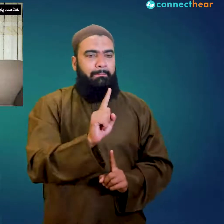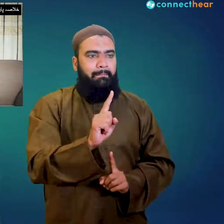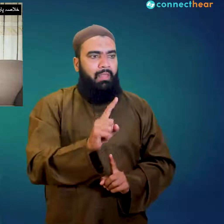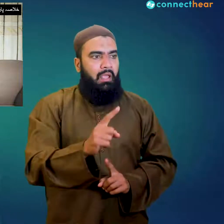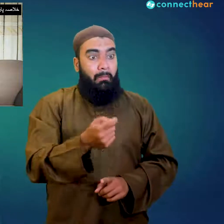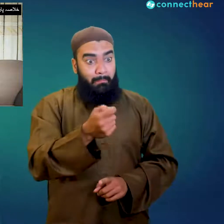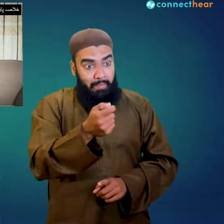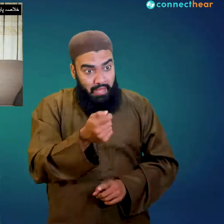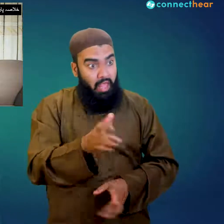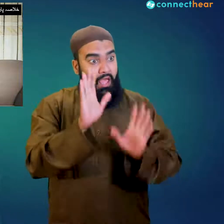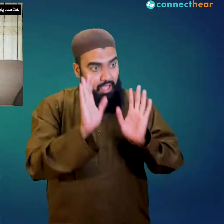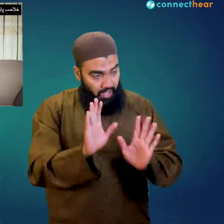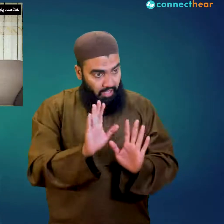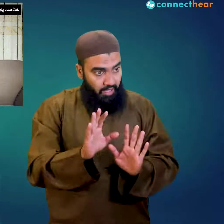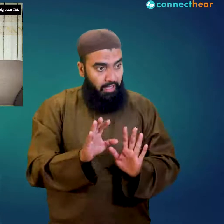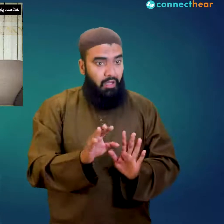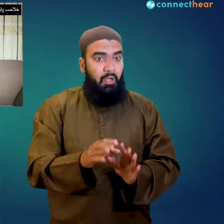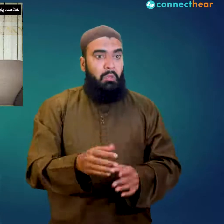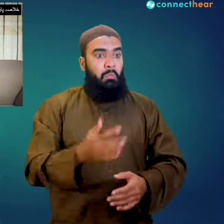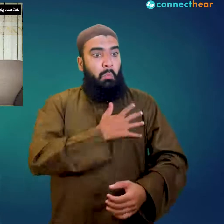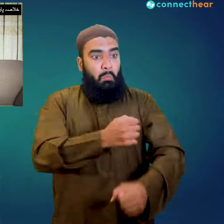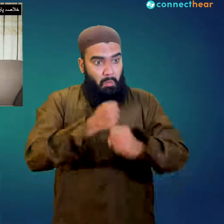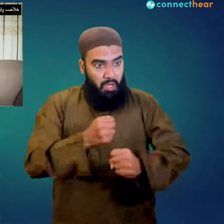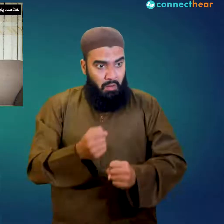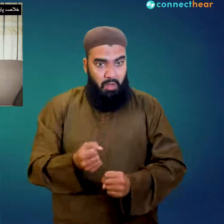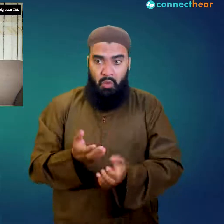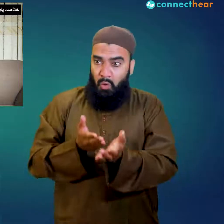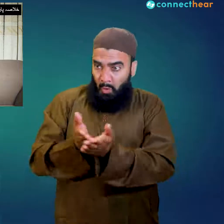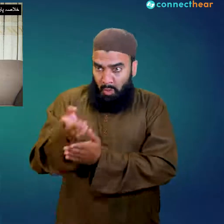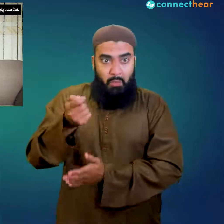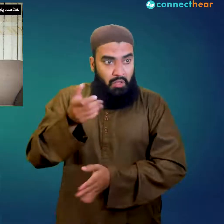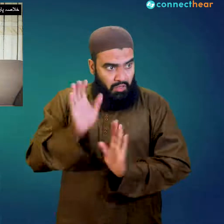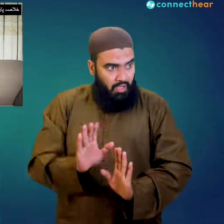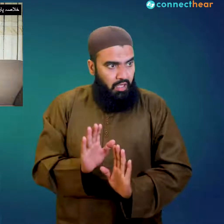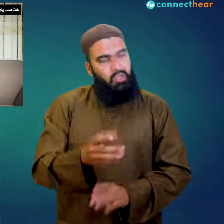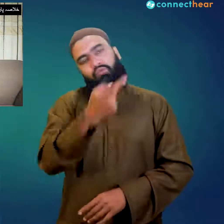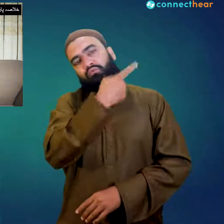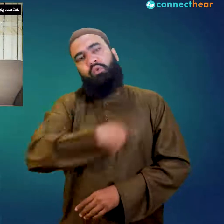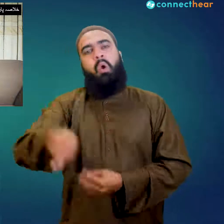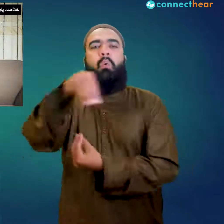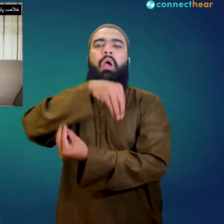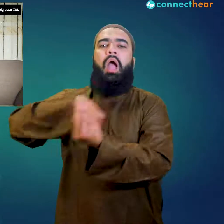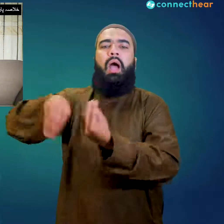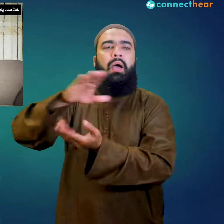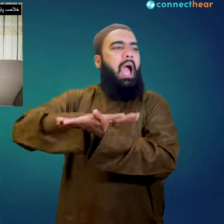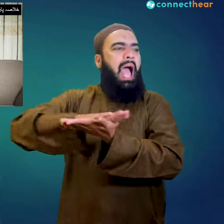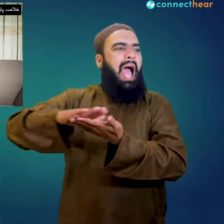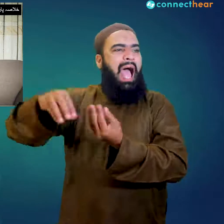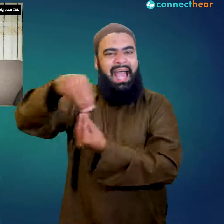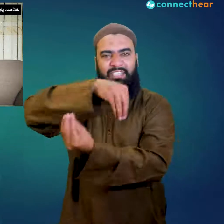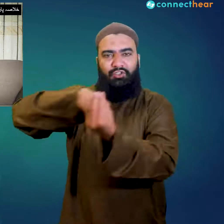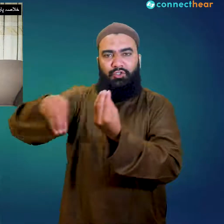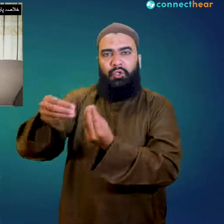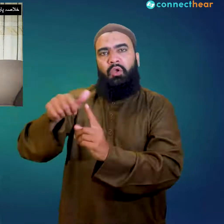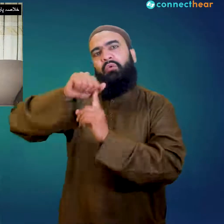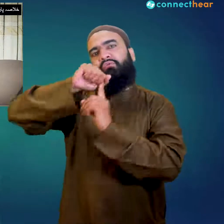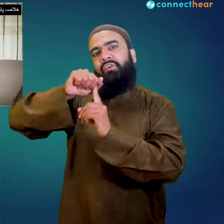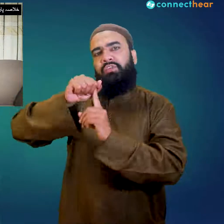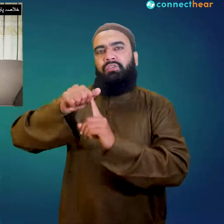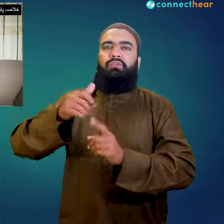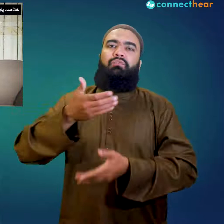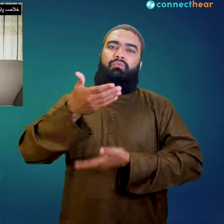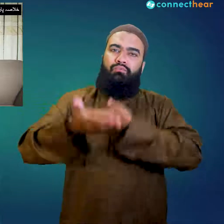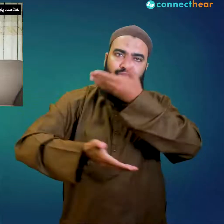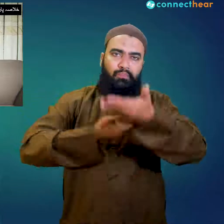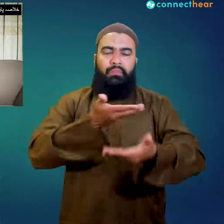کا ادا کرنا فرض میں شامل ہے، بشرطے کہ استطاعت ہو۔ رکوع نمبر 2